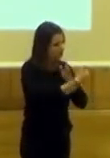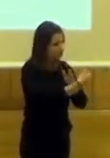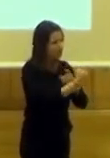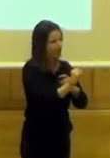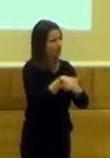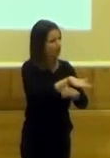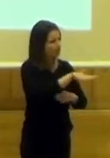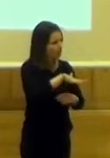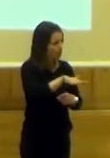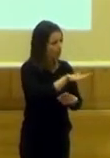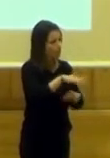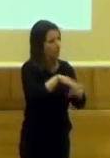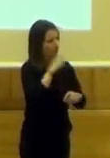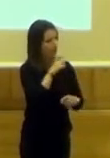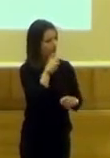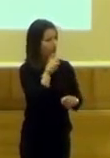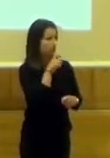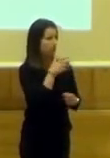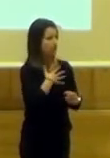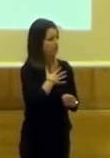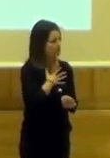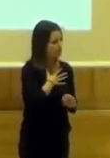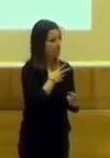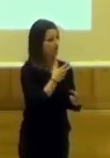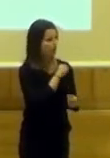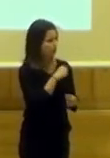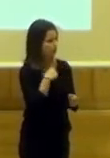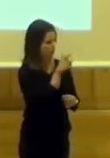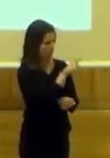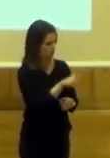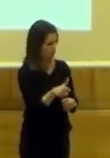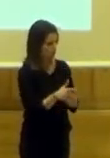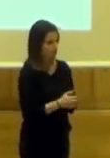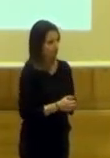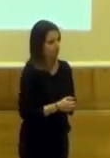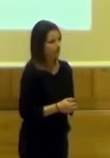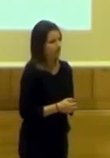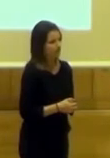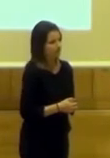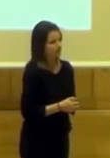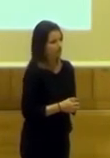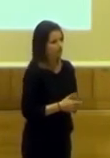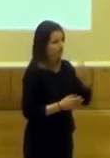lugares que dificultan el bienestar y la autonomía de las personas.